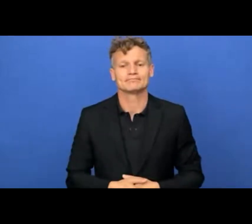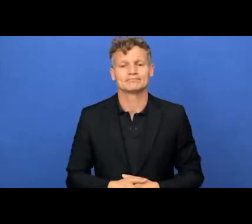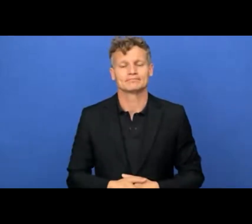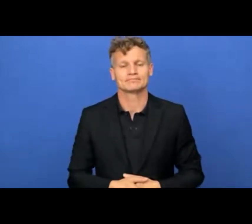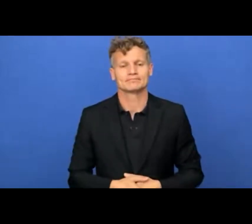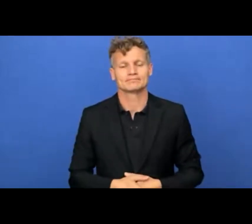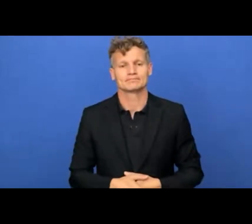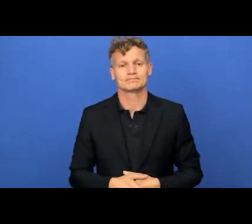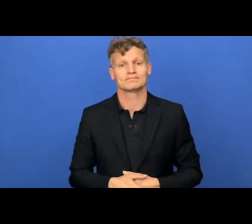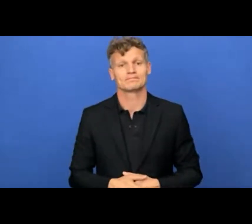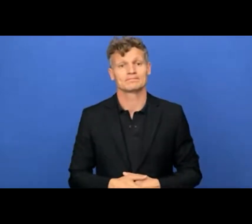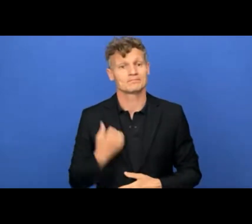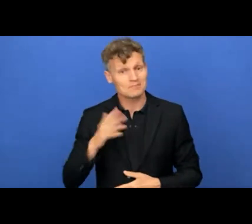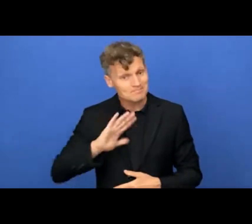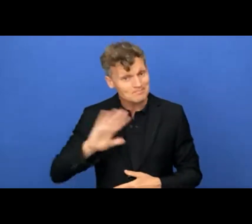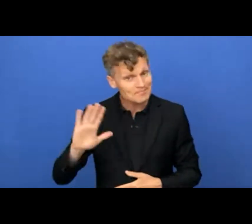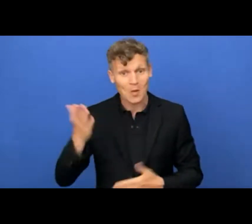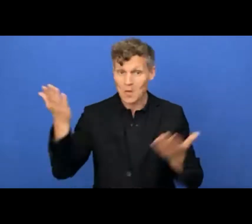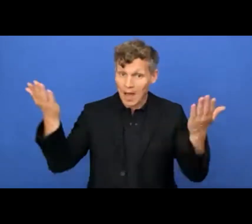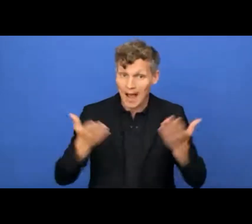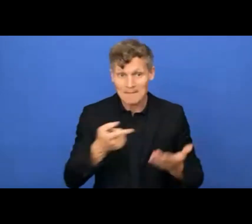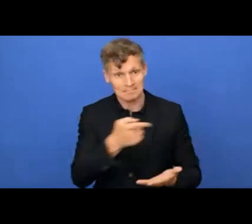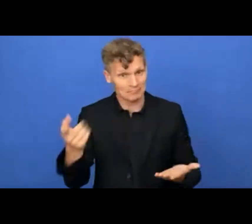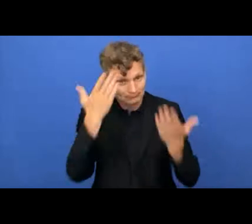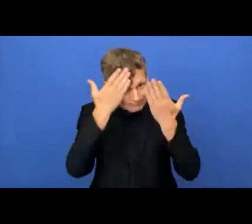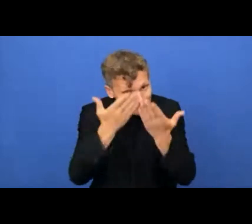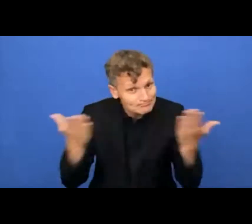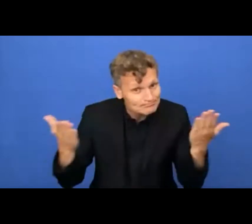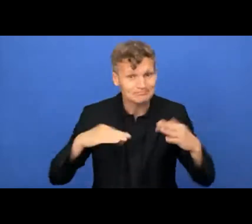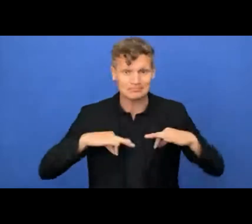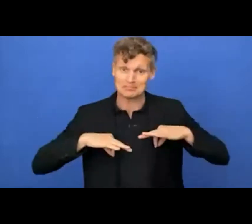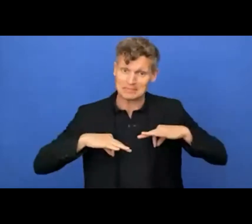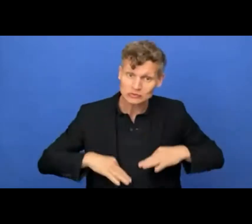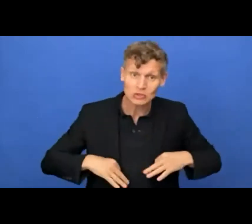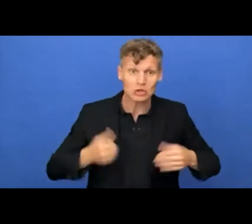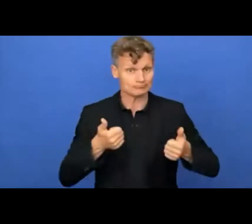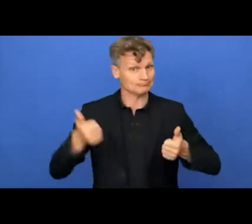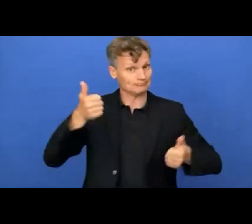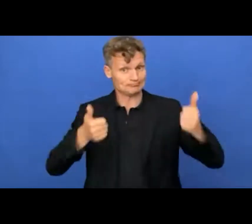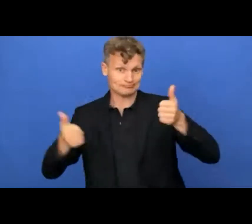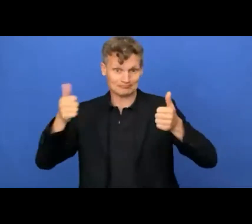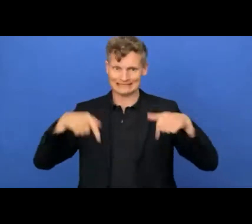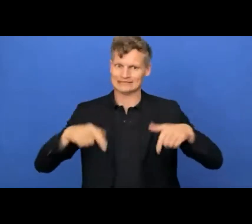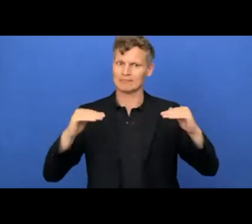chers partenaires, la bienvenue à ce dialogue de haut niveau au cours duquel